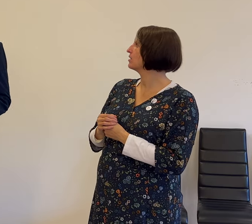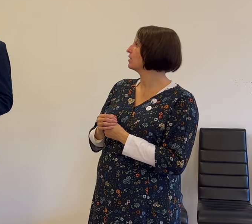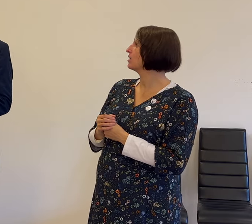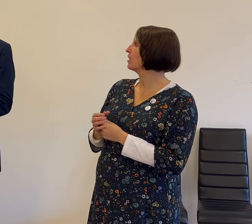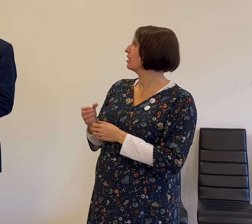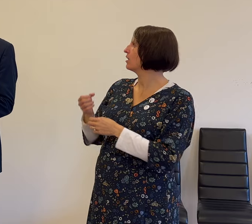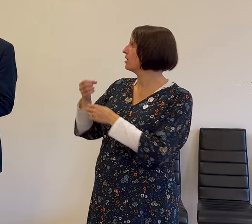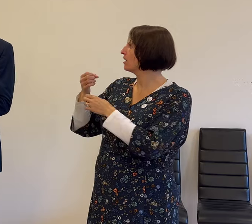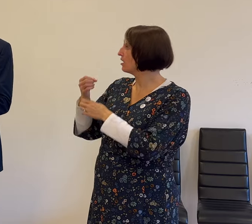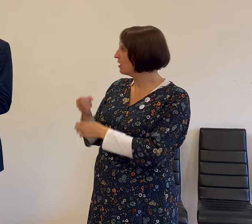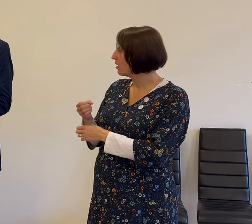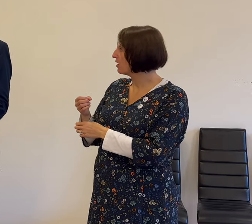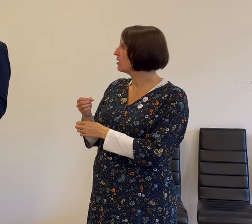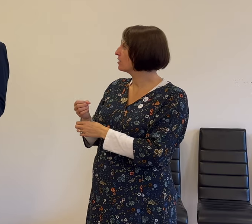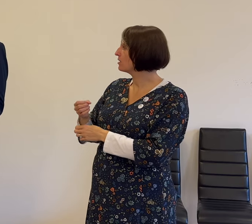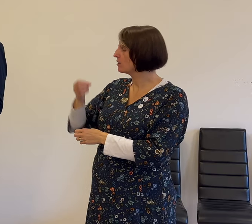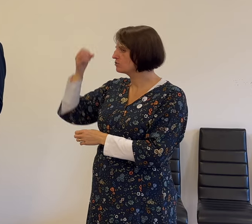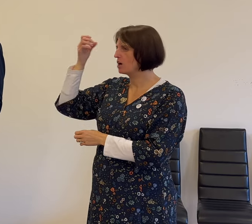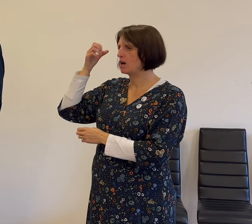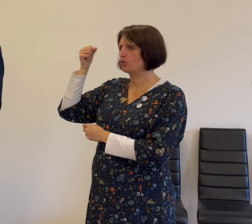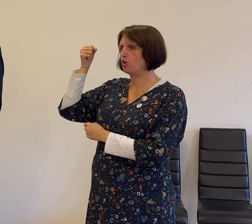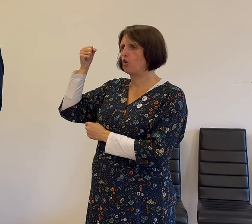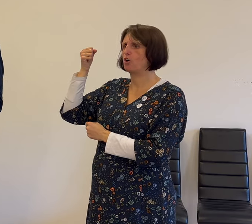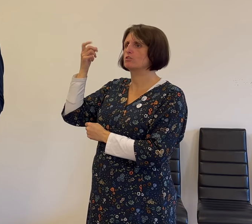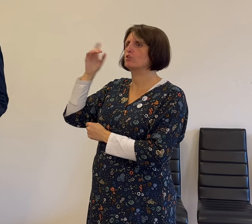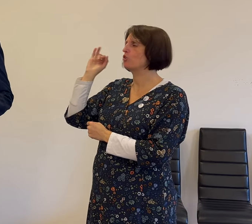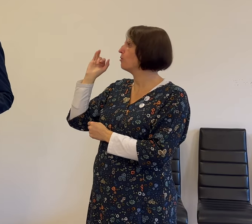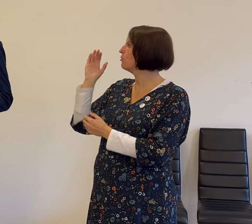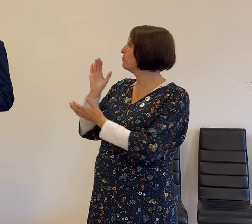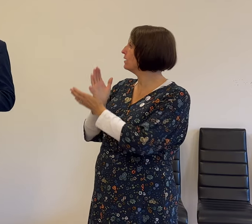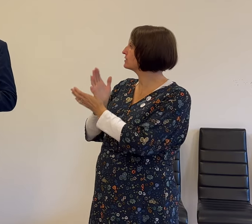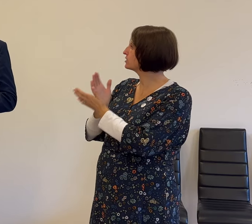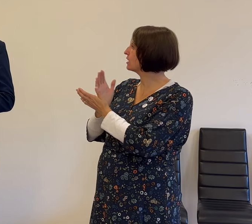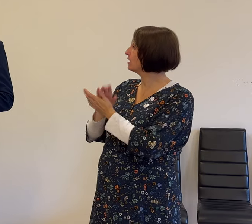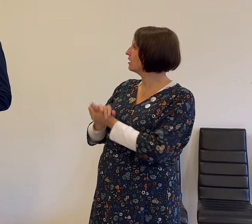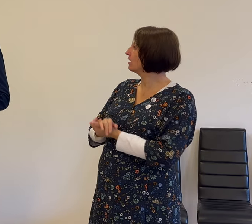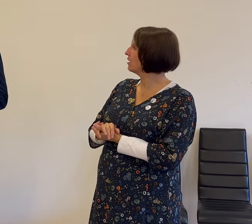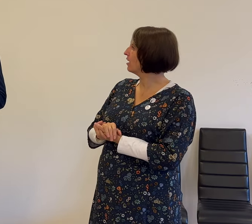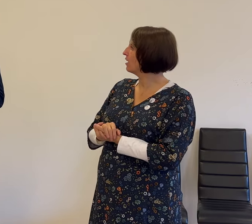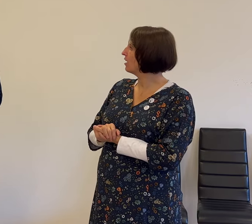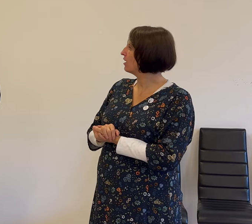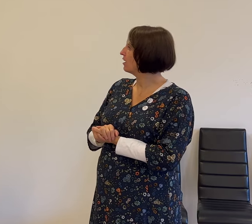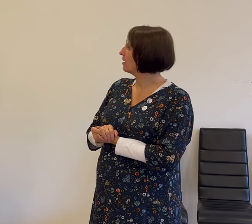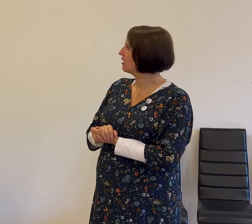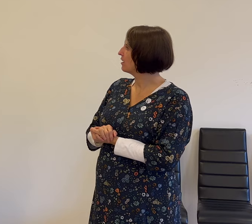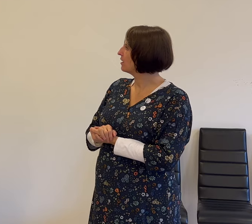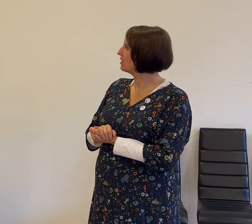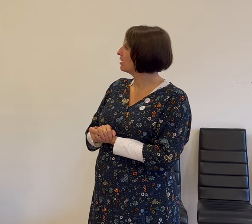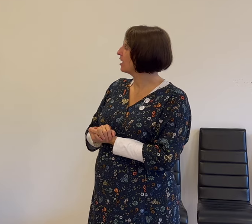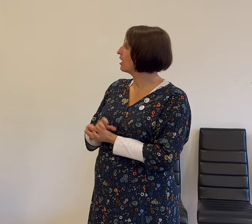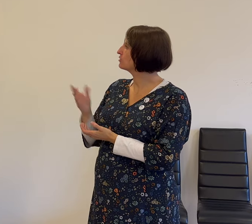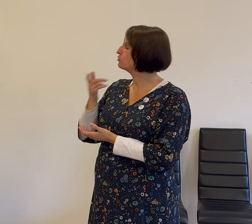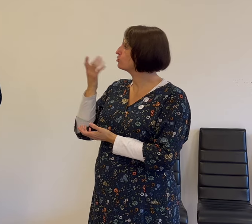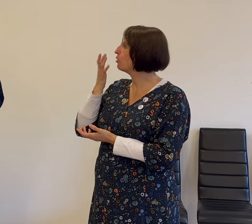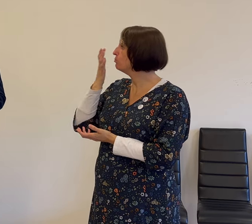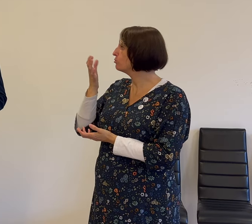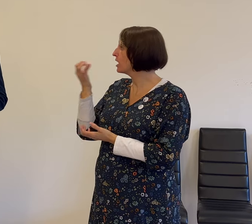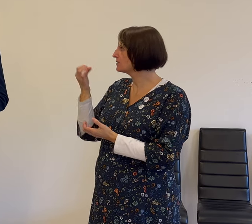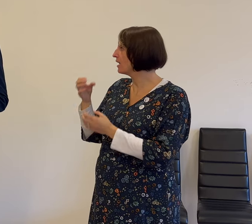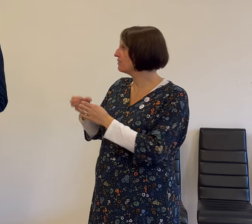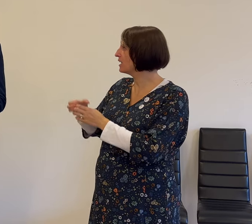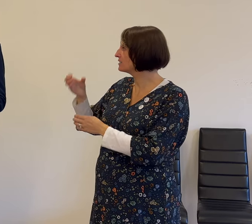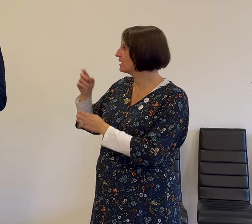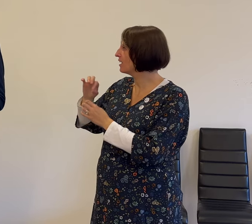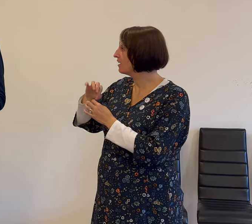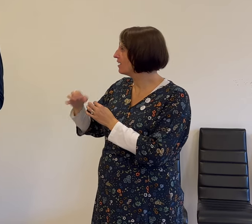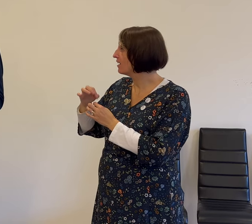nosí. Od toho se jmenuje štítonož. Takže někteří další řekli, asi to bude oštěp. Ale ten v